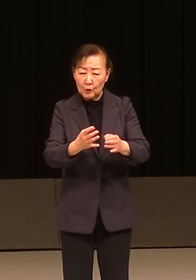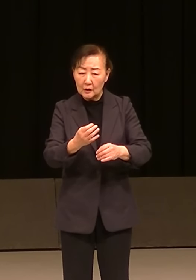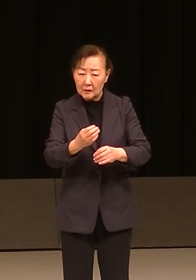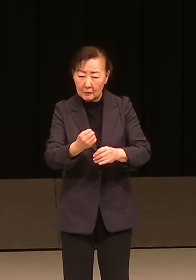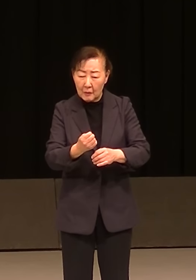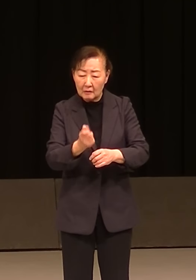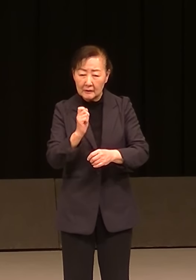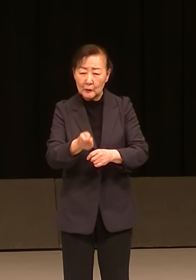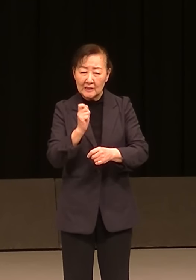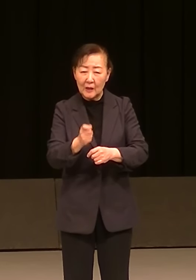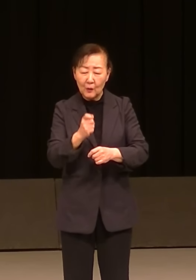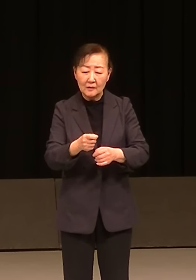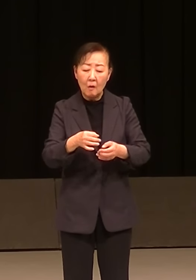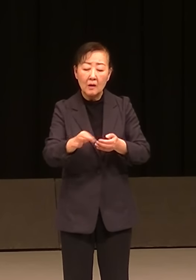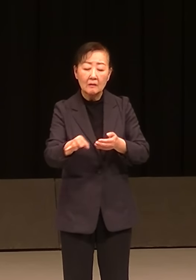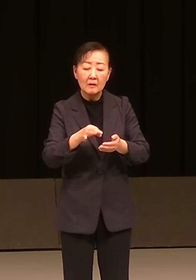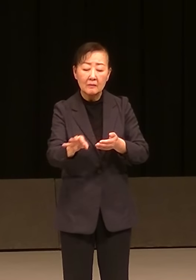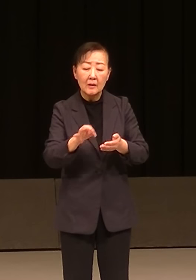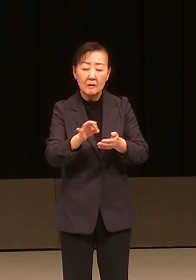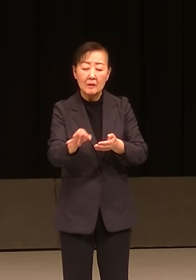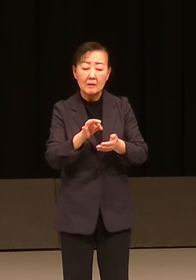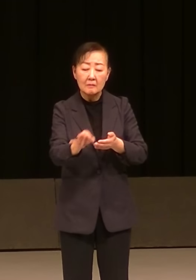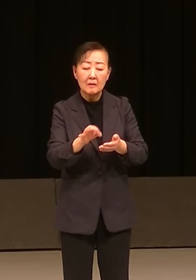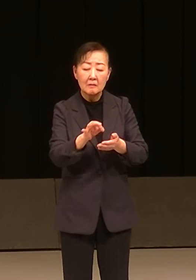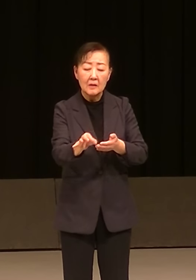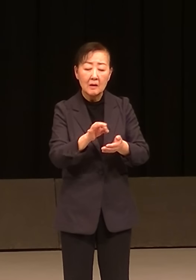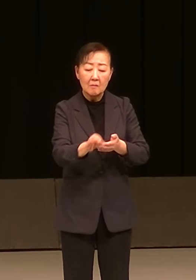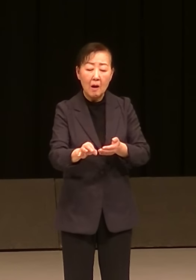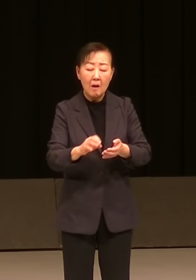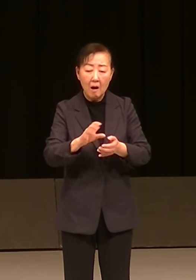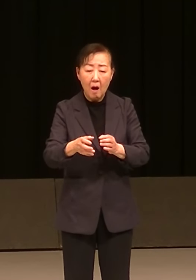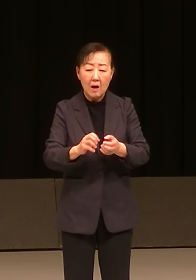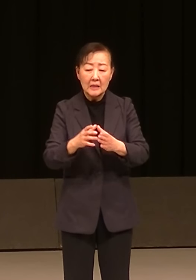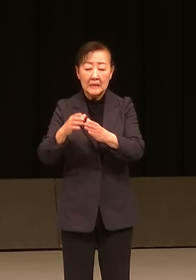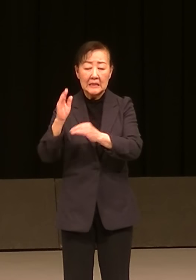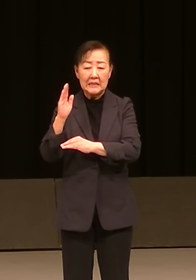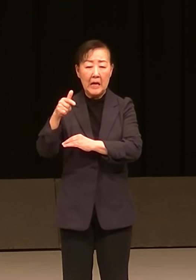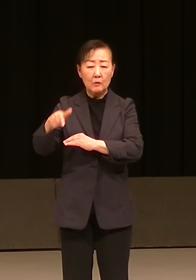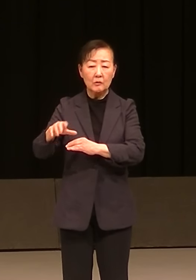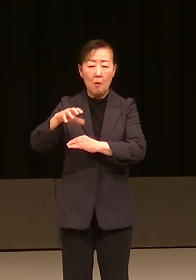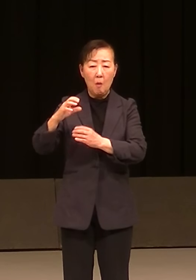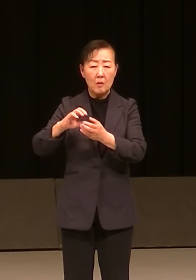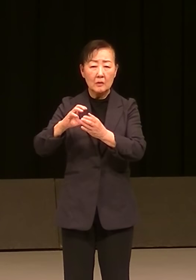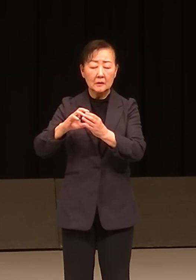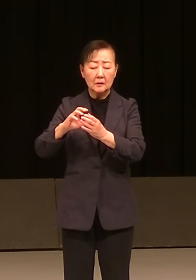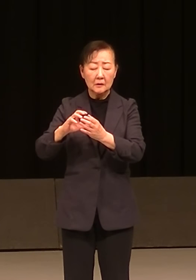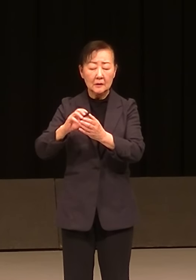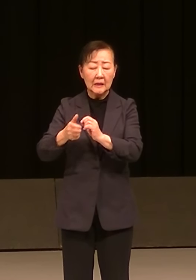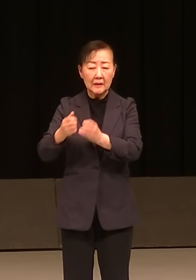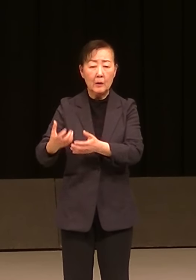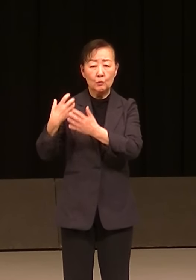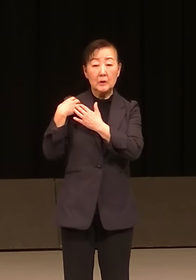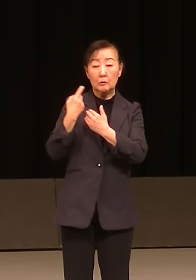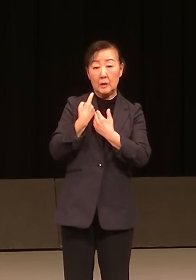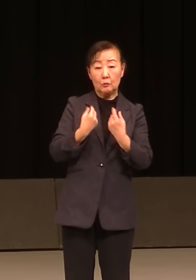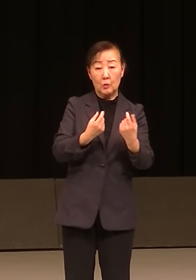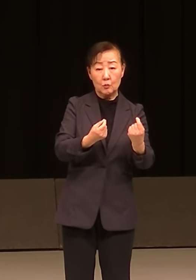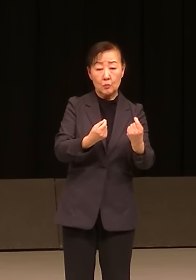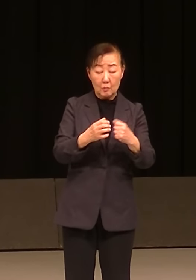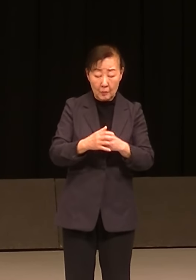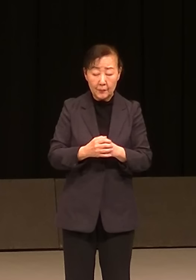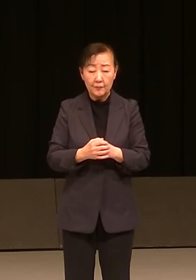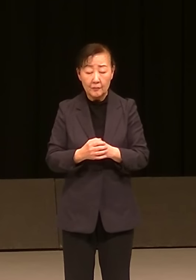槌のまんま、で政府の債務を引き受け続けるっていうことですが、そういうこうもう金融政策と財政政策